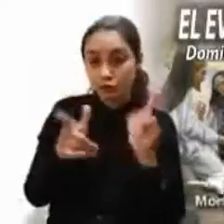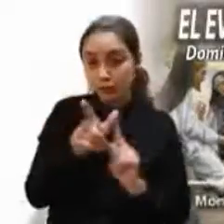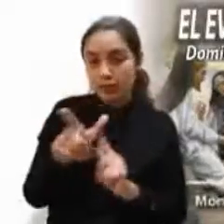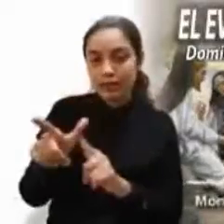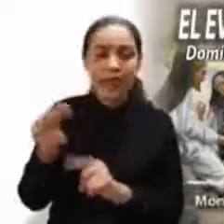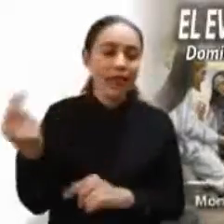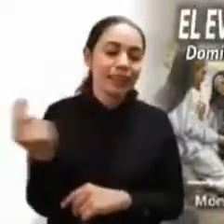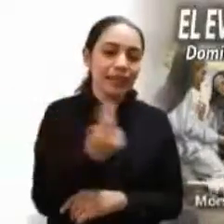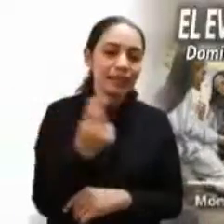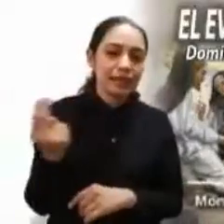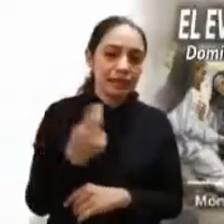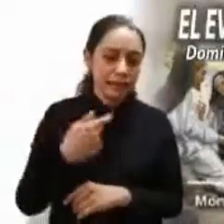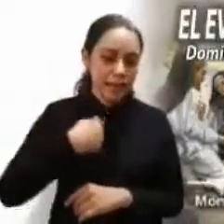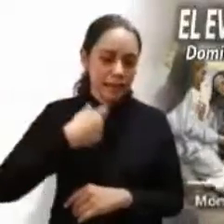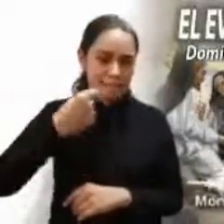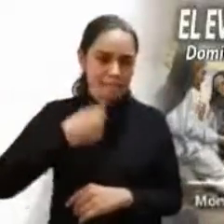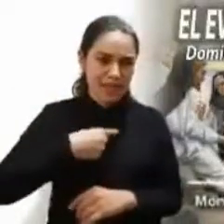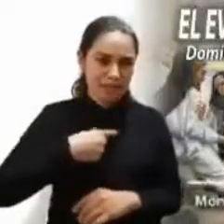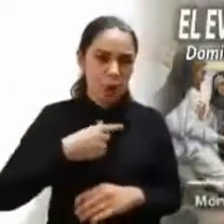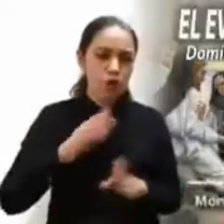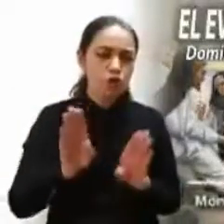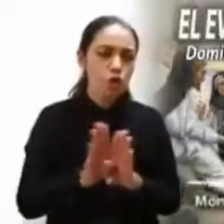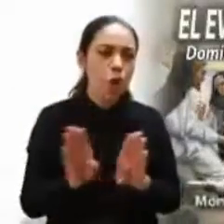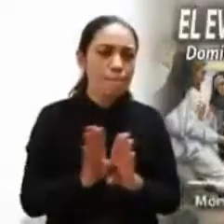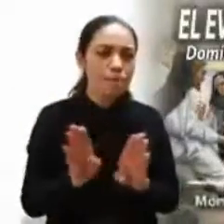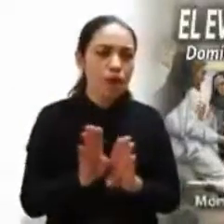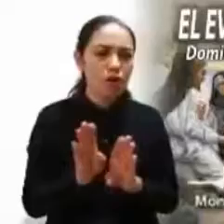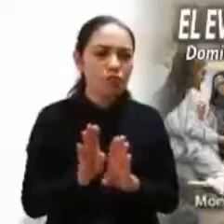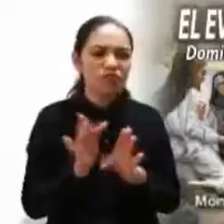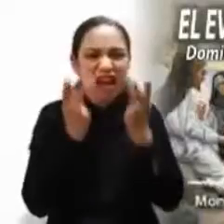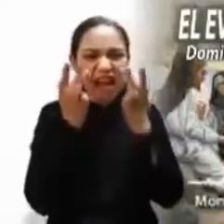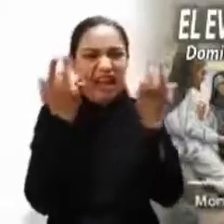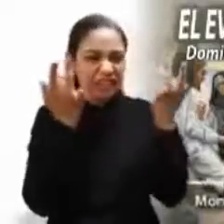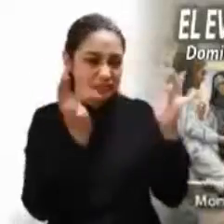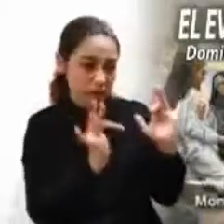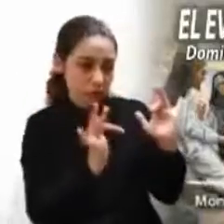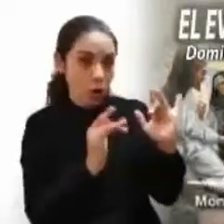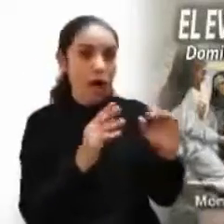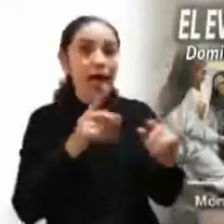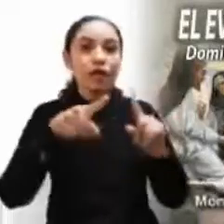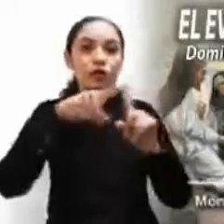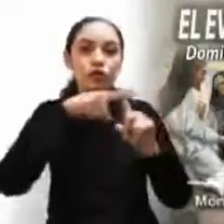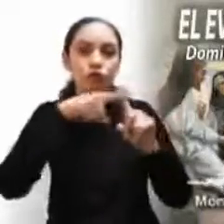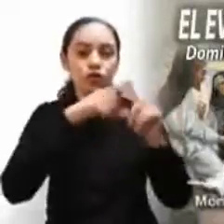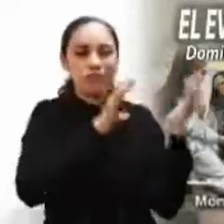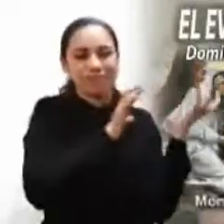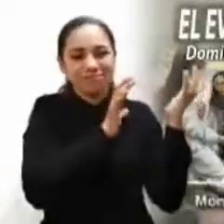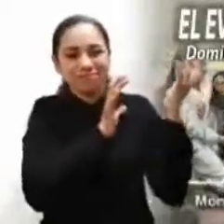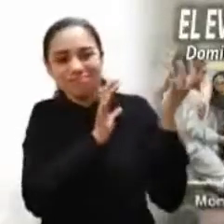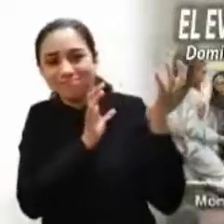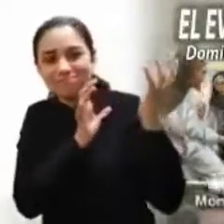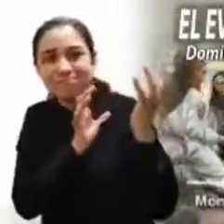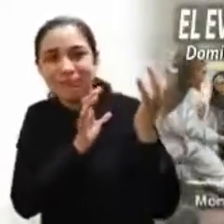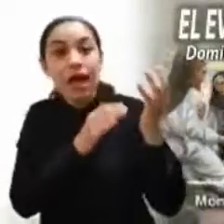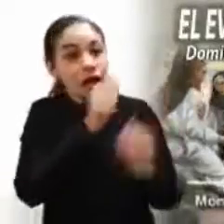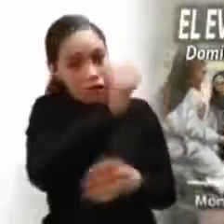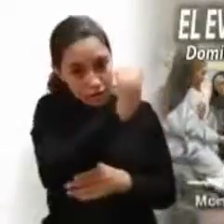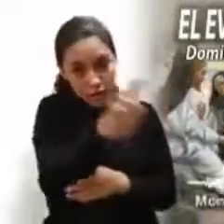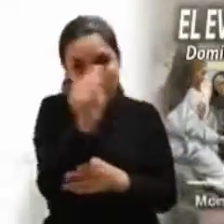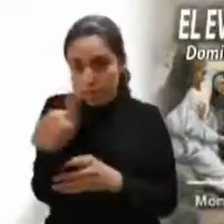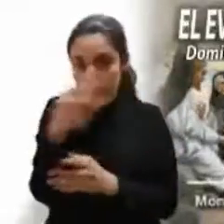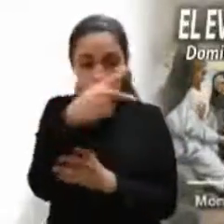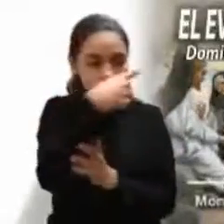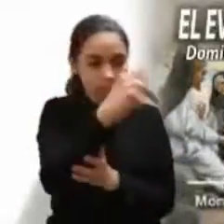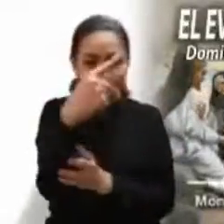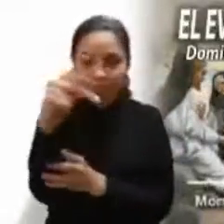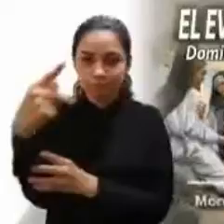mismos y carguemos con nuestra cruz. Cada uno tenemos la nuestra. Ya decía un gran